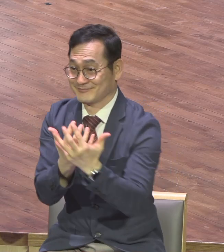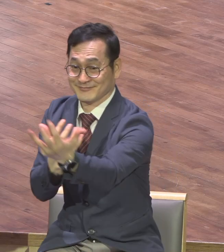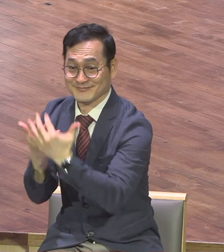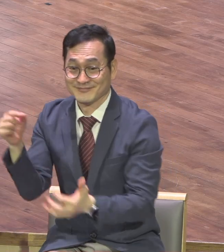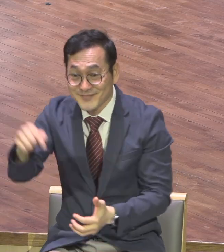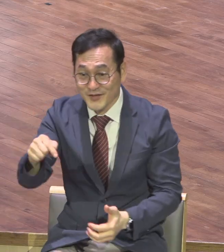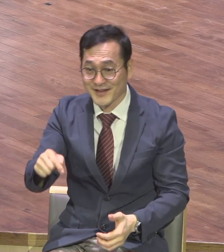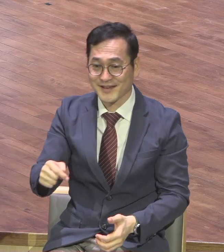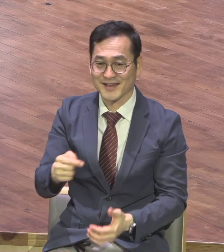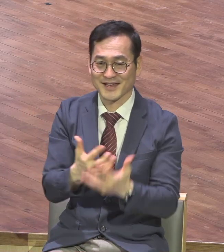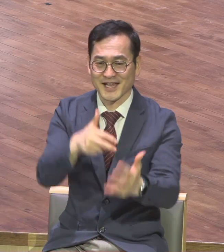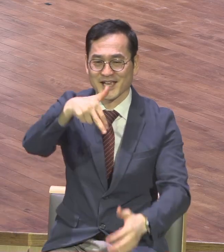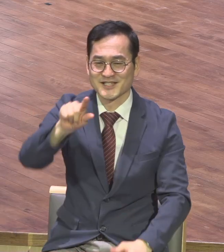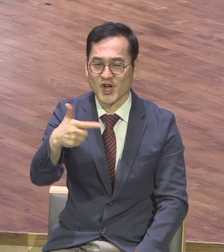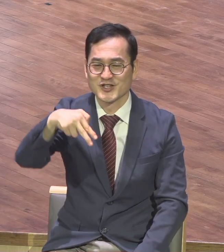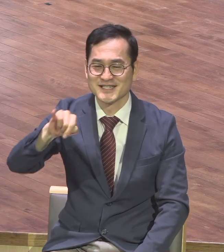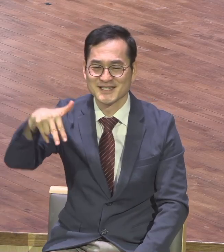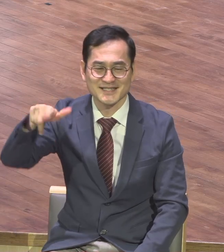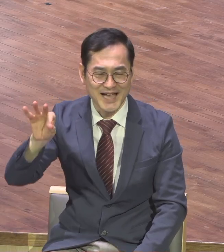아멘.